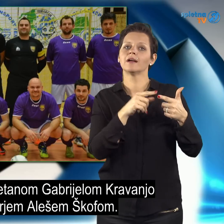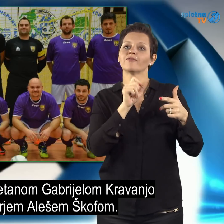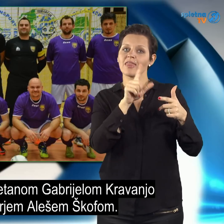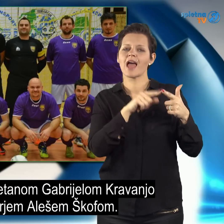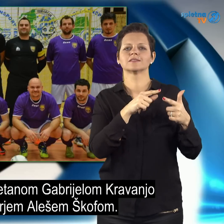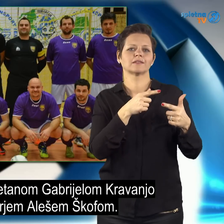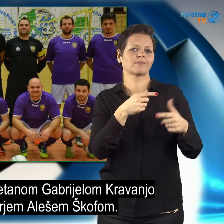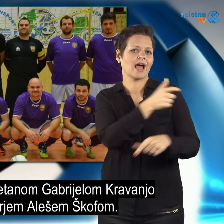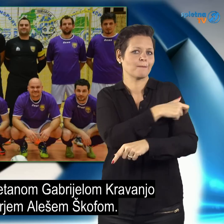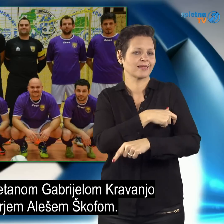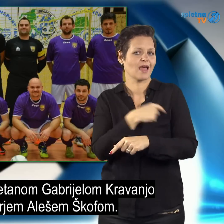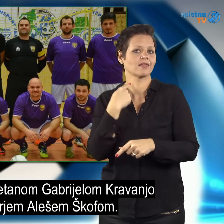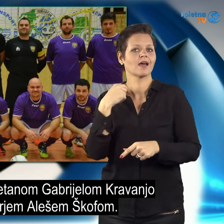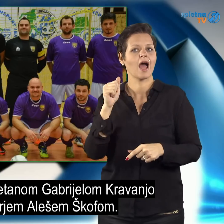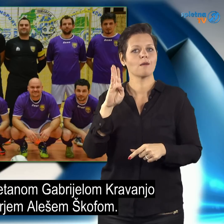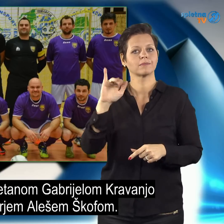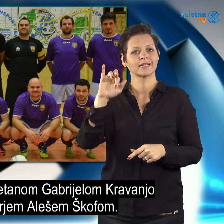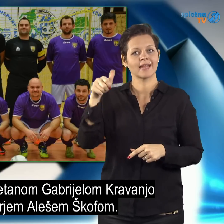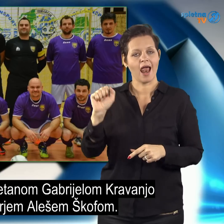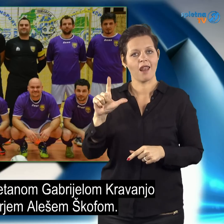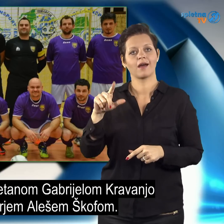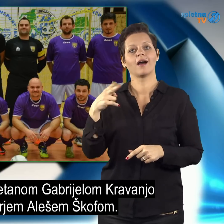s trenerjem Alešem Škofom.